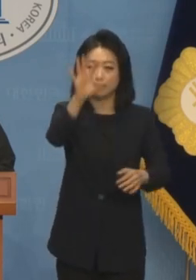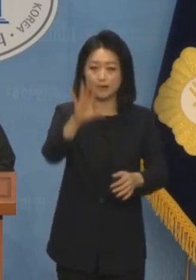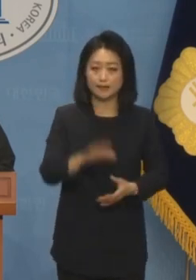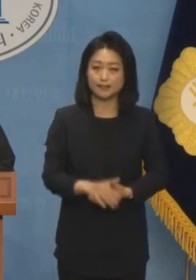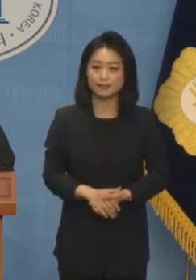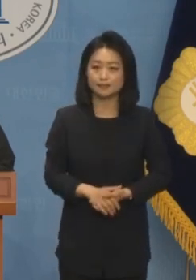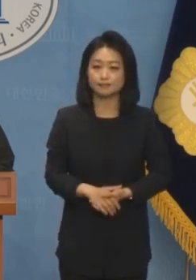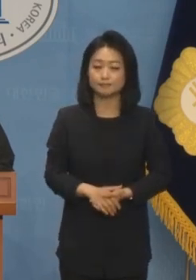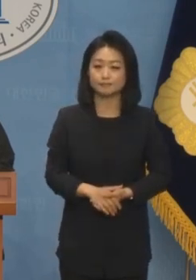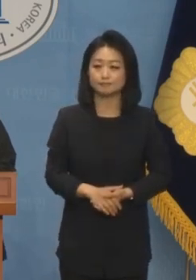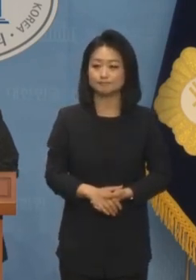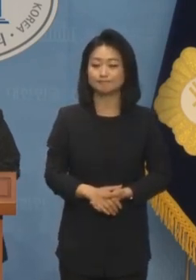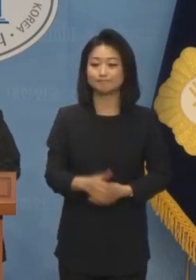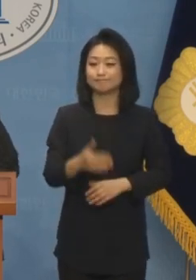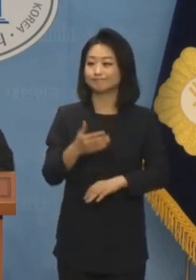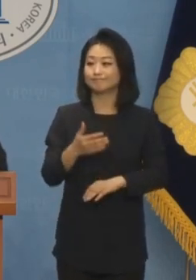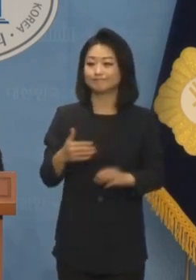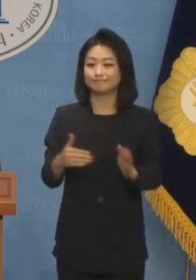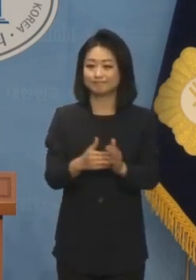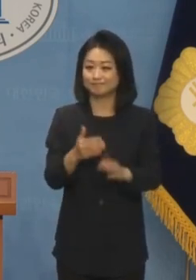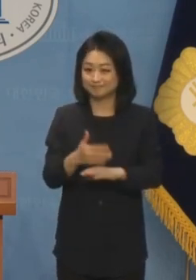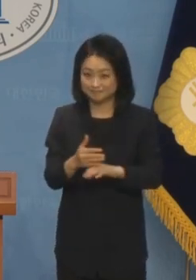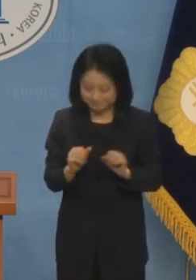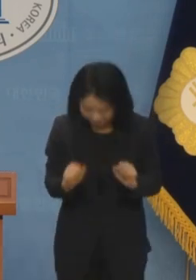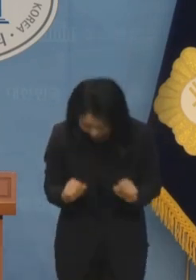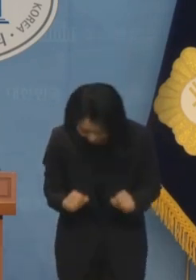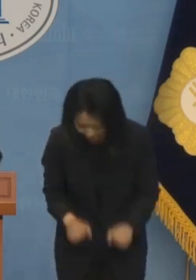없습니다. 이상입니다.